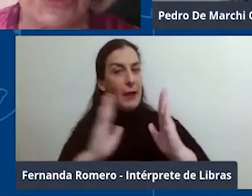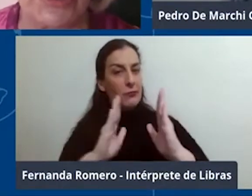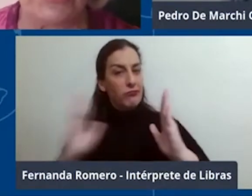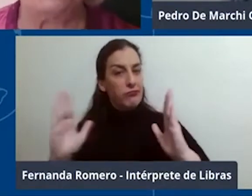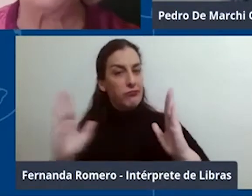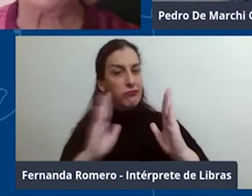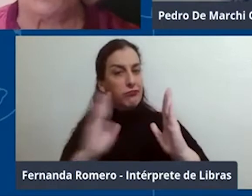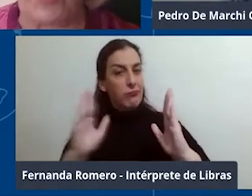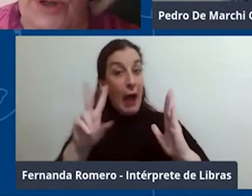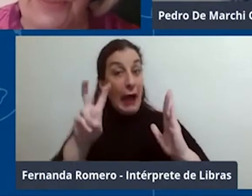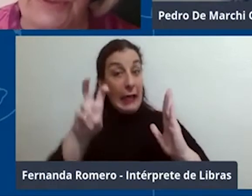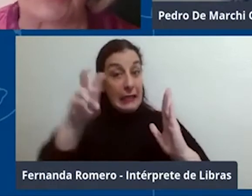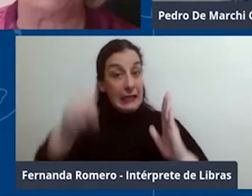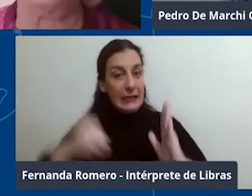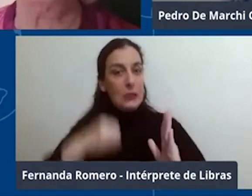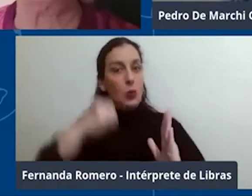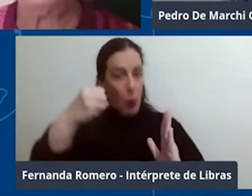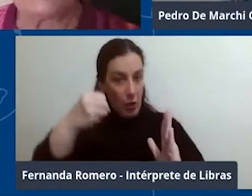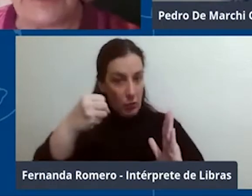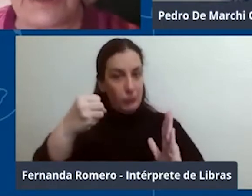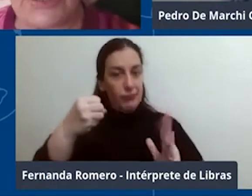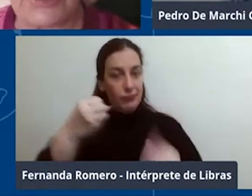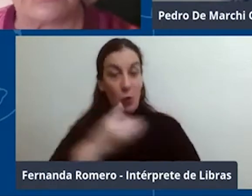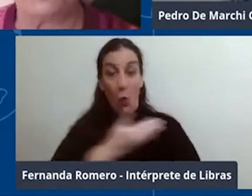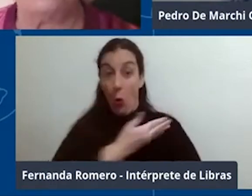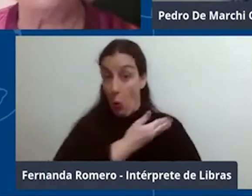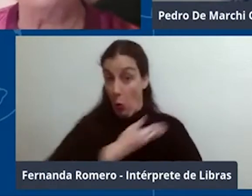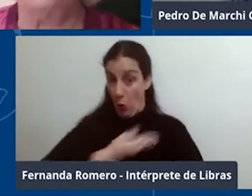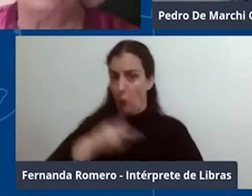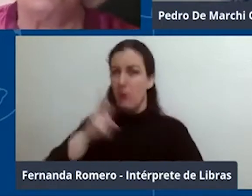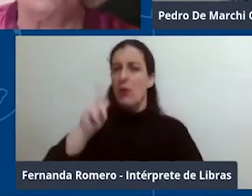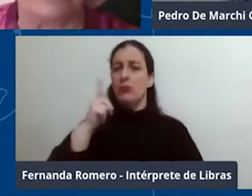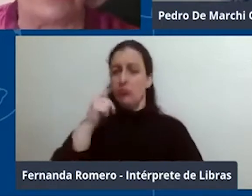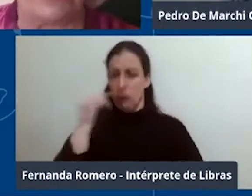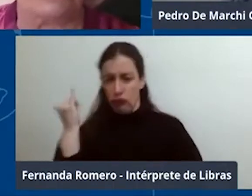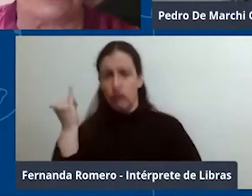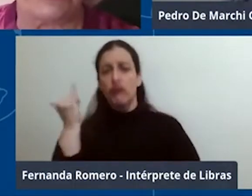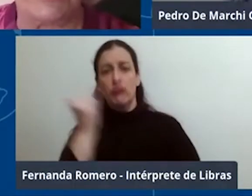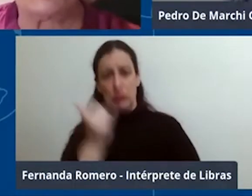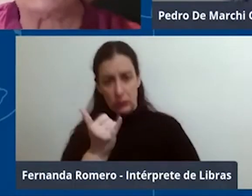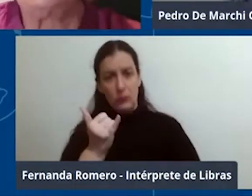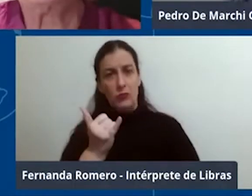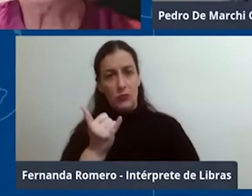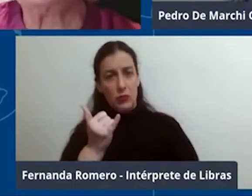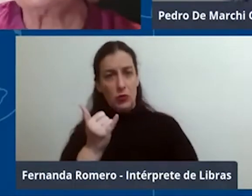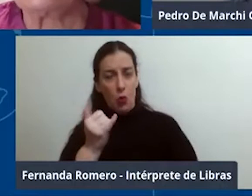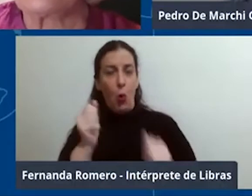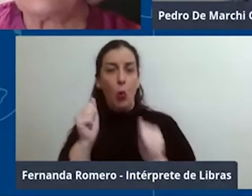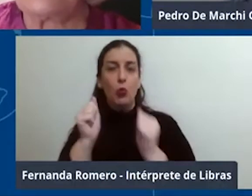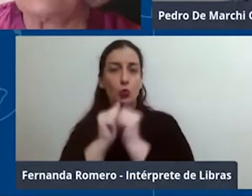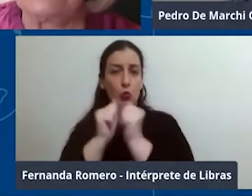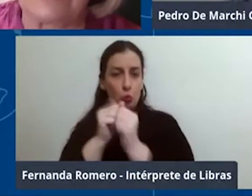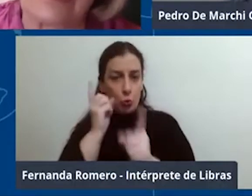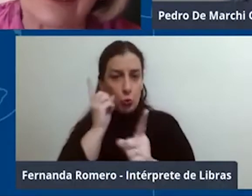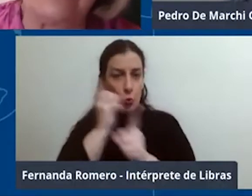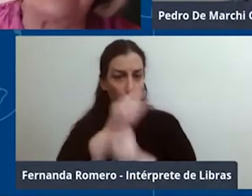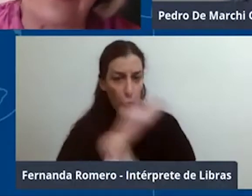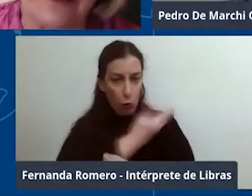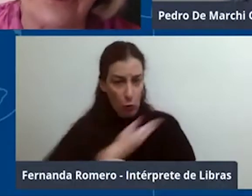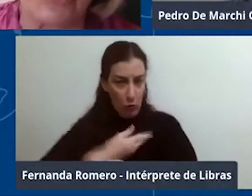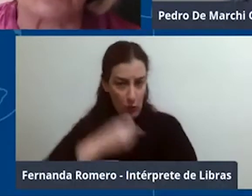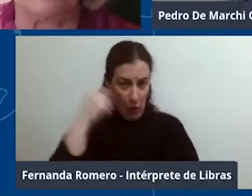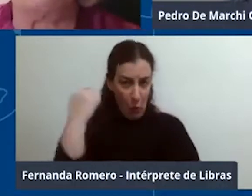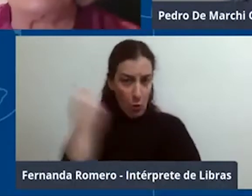governo argentino anunciou o próprio embaixador, nessa agenda com o governador Eduardo Leite,